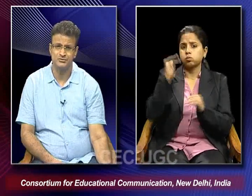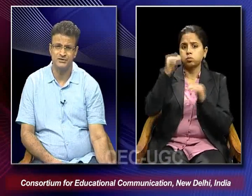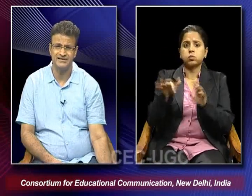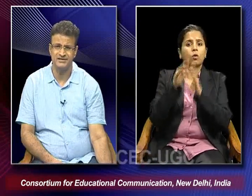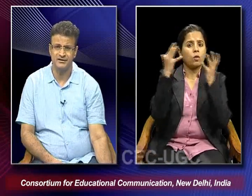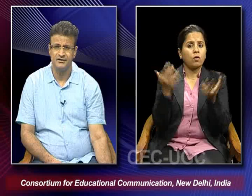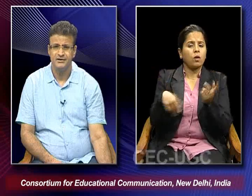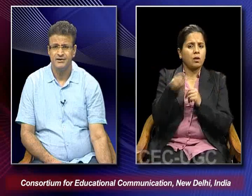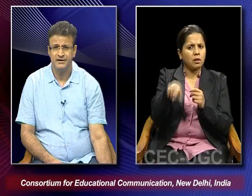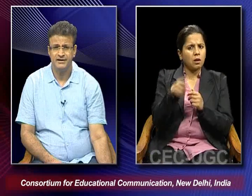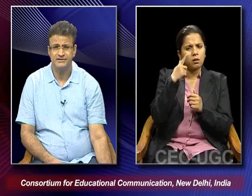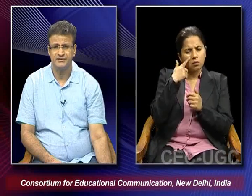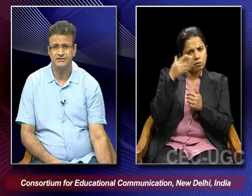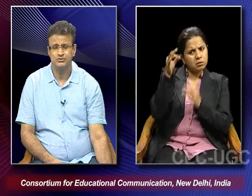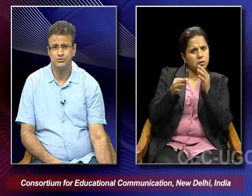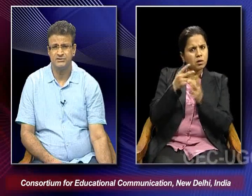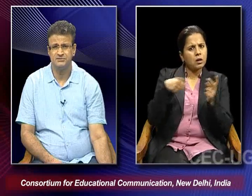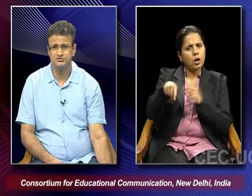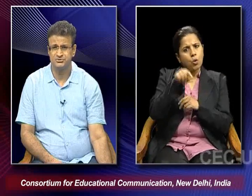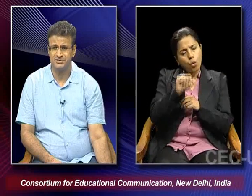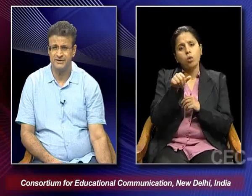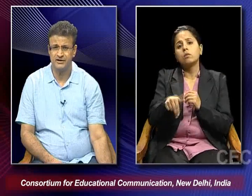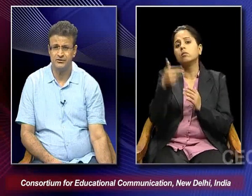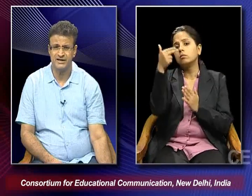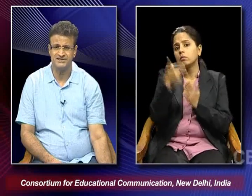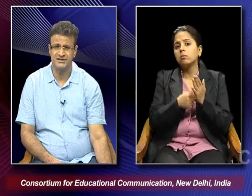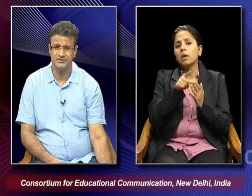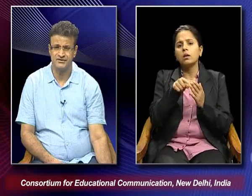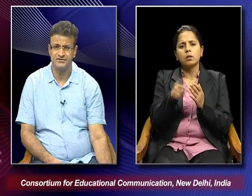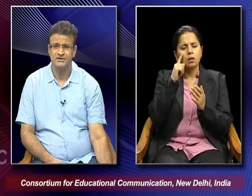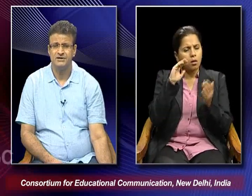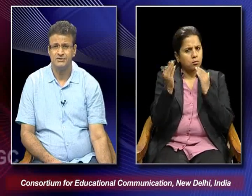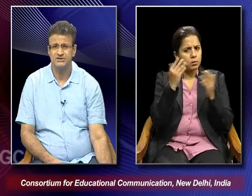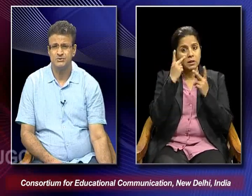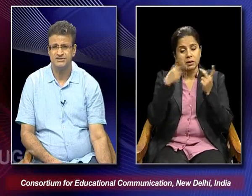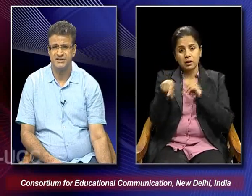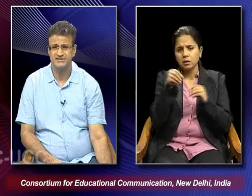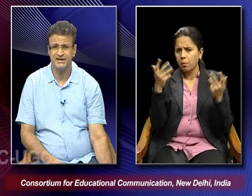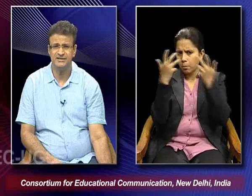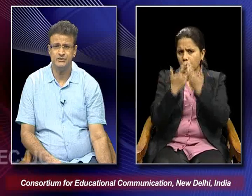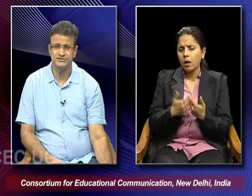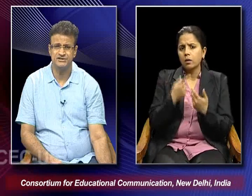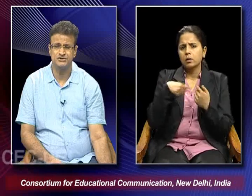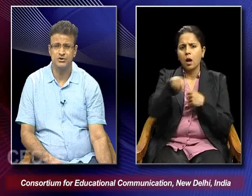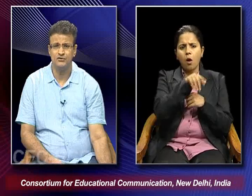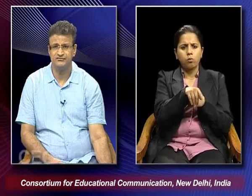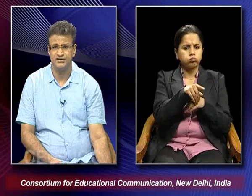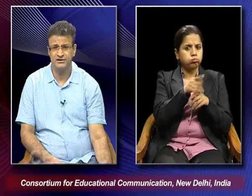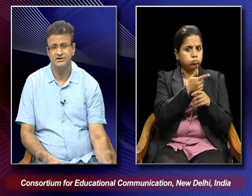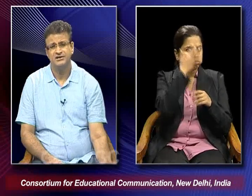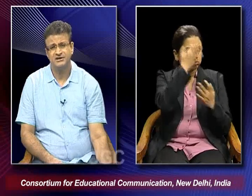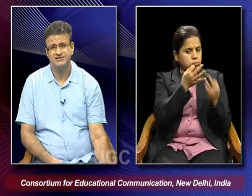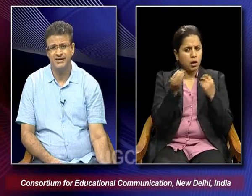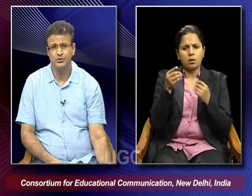the scrutinizing it in its own terms but by contrasting it with virtuousness and the innocence of